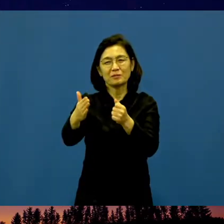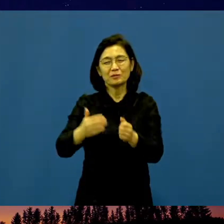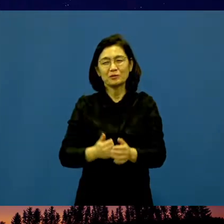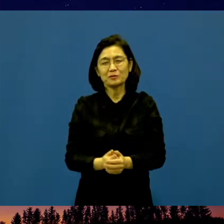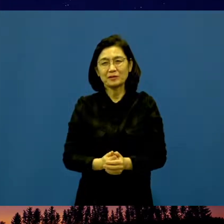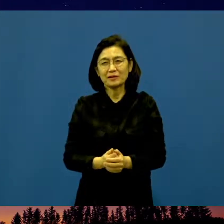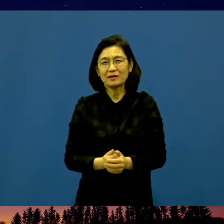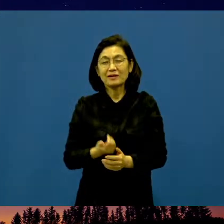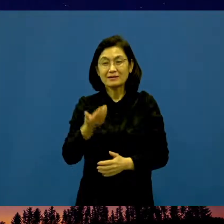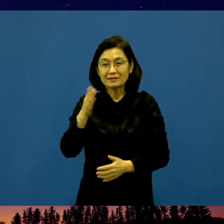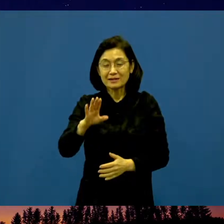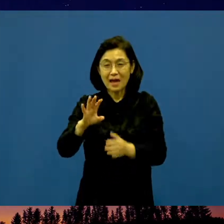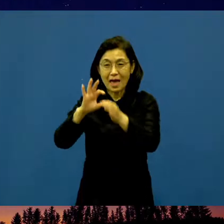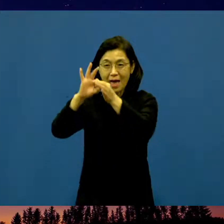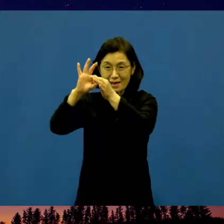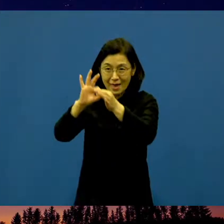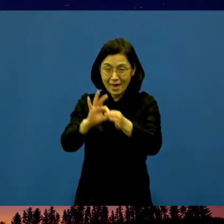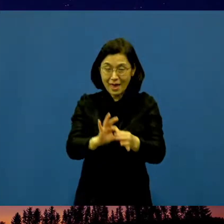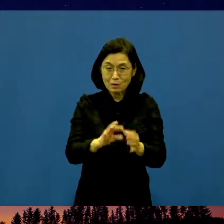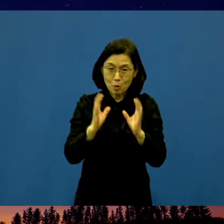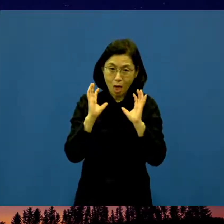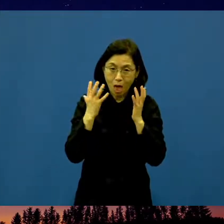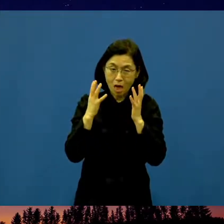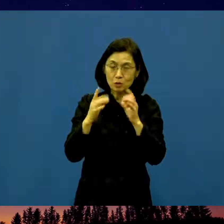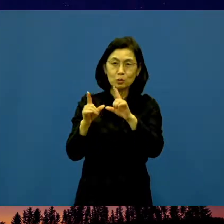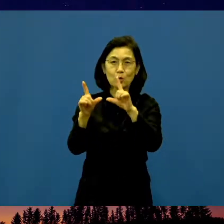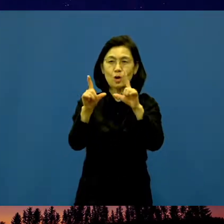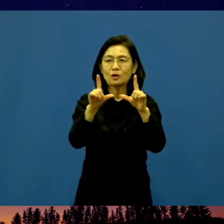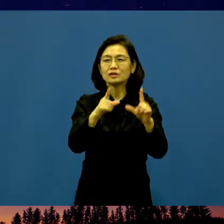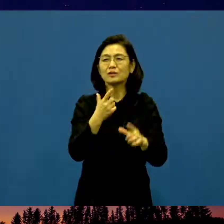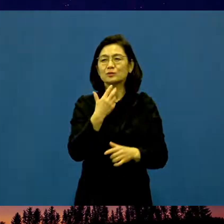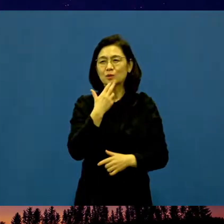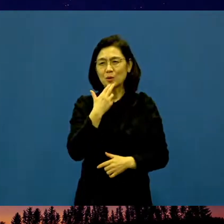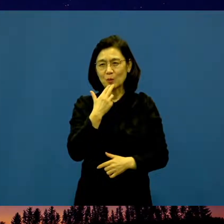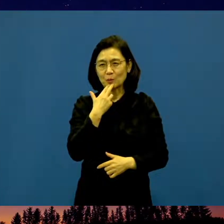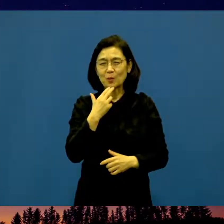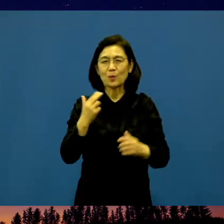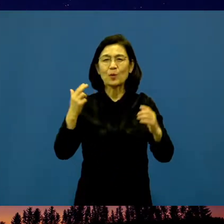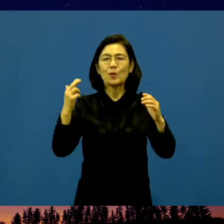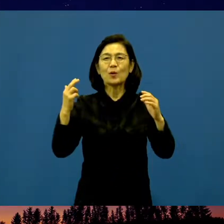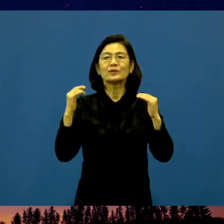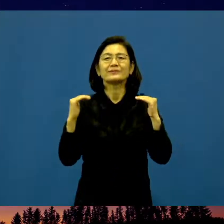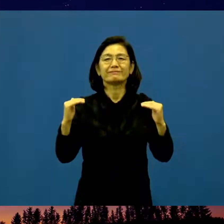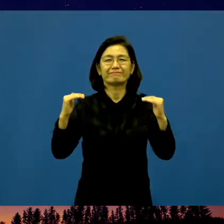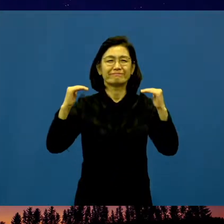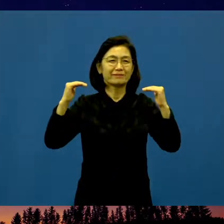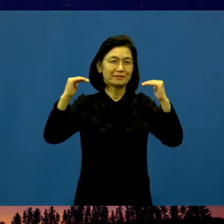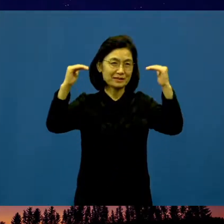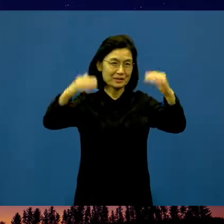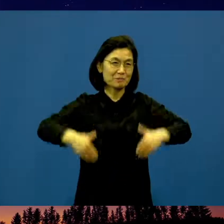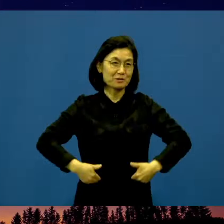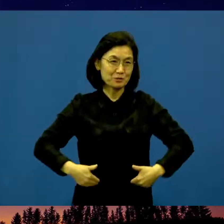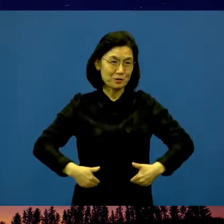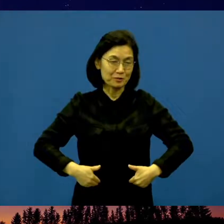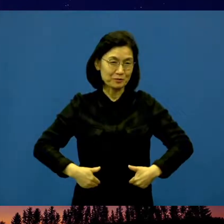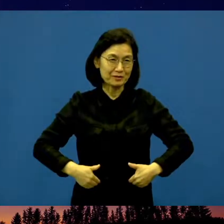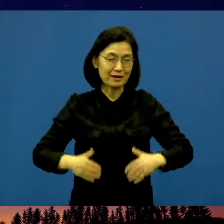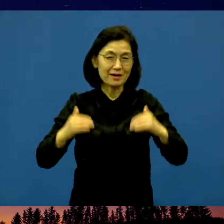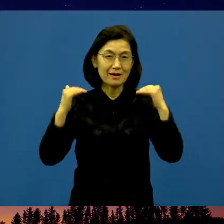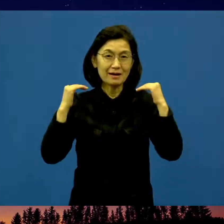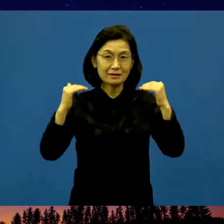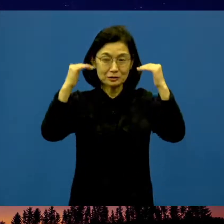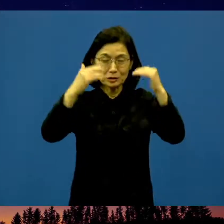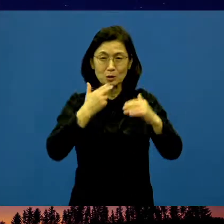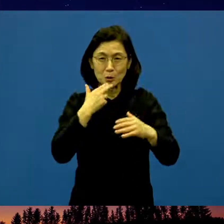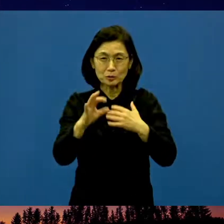그러나 계속 어린아이로 지낼 수는 없죠. 자라야 되는 것입니다. 그리고 잘하지 않으면 불편한